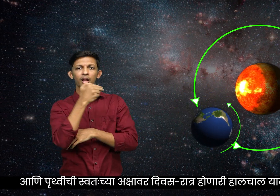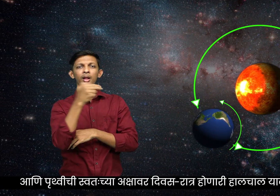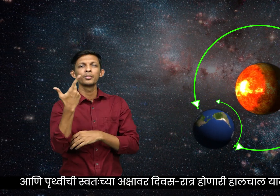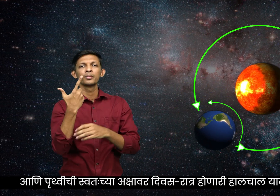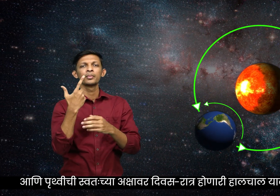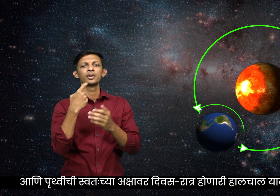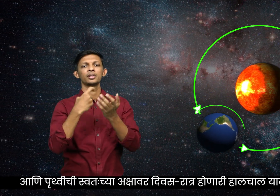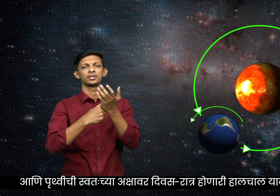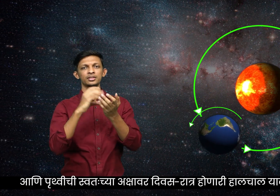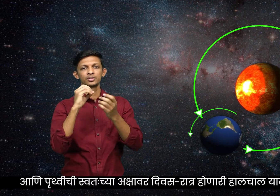परिभ्रमण म्हणतात.